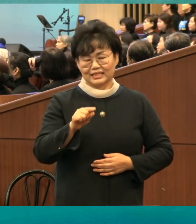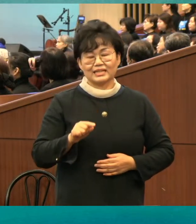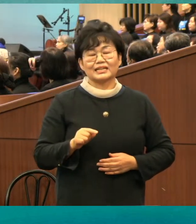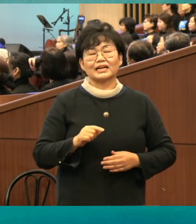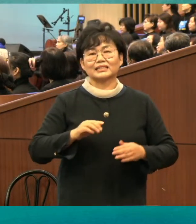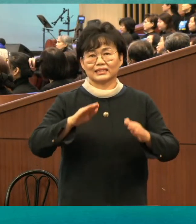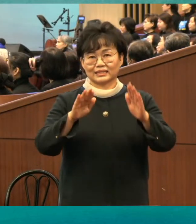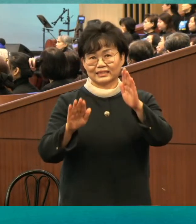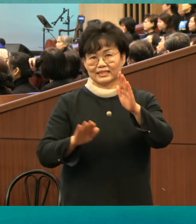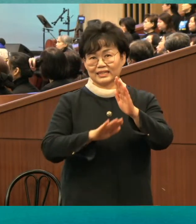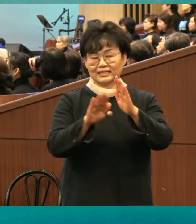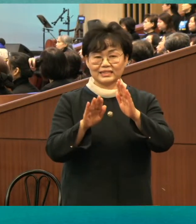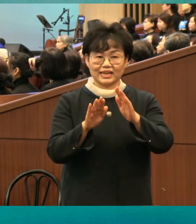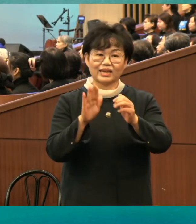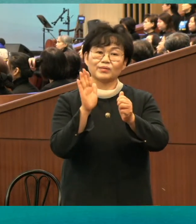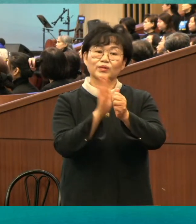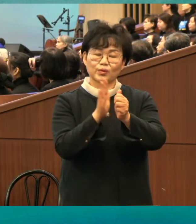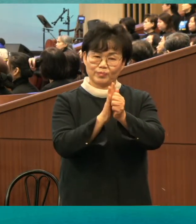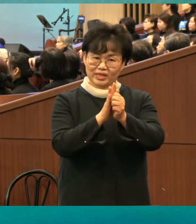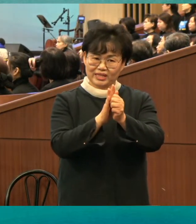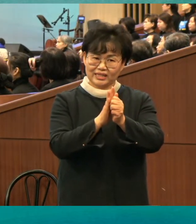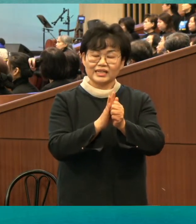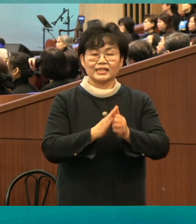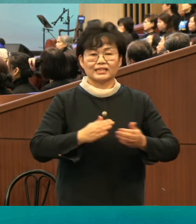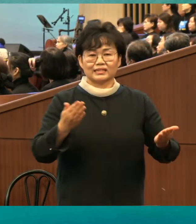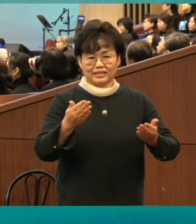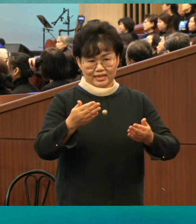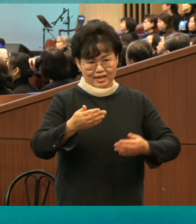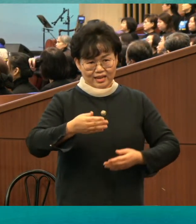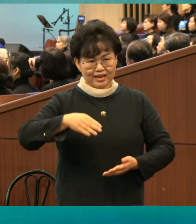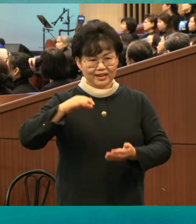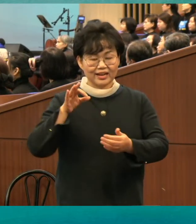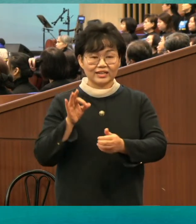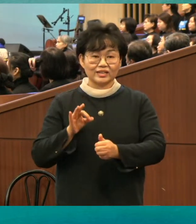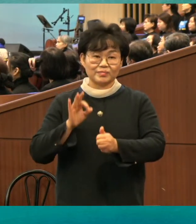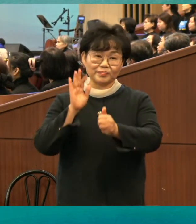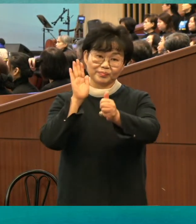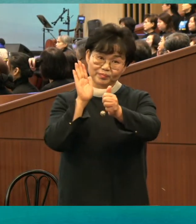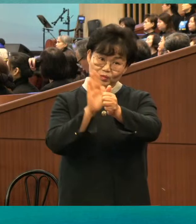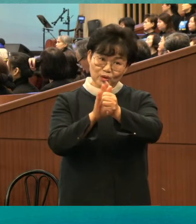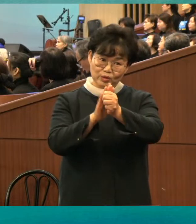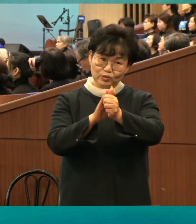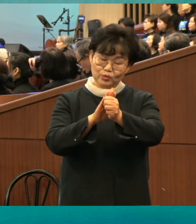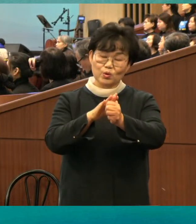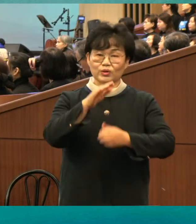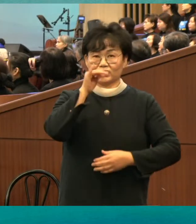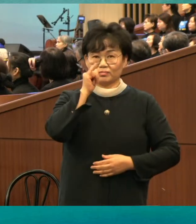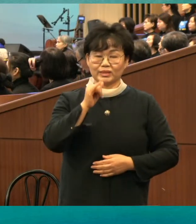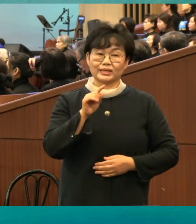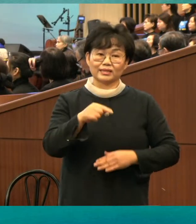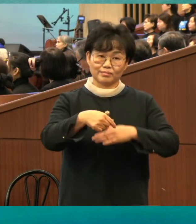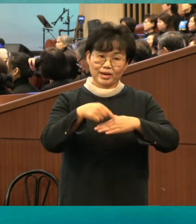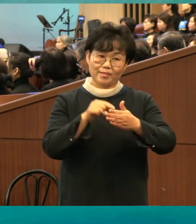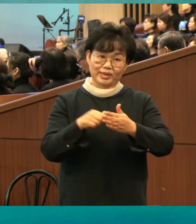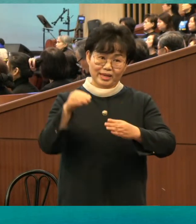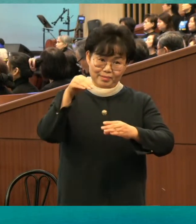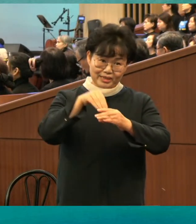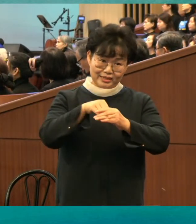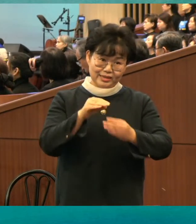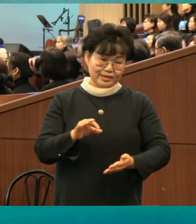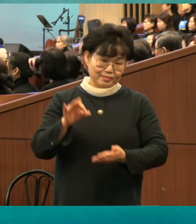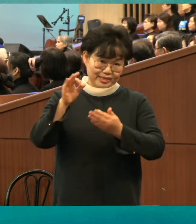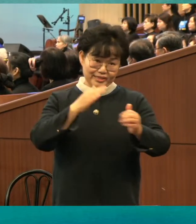마음을 모아주셔서 내일 헌금에 받은 은혜 드릴 수 있기를 바랍니다. 자,